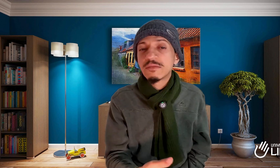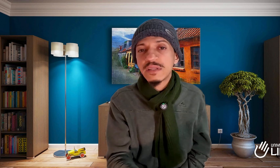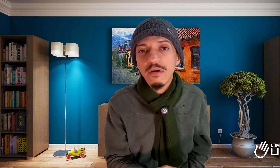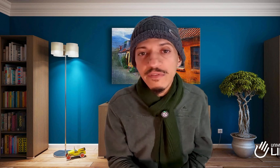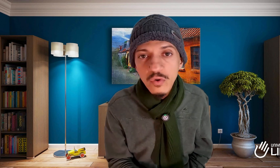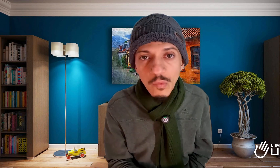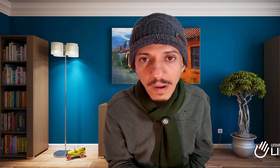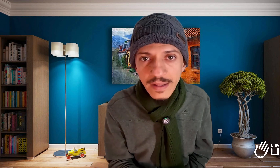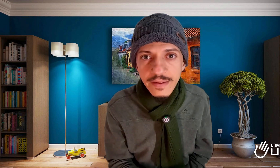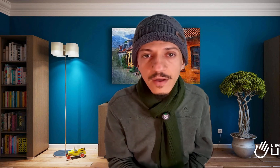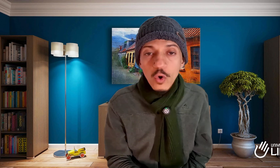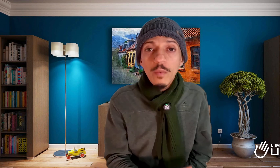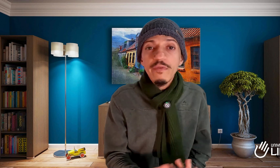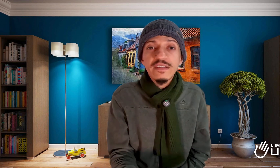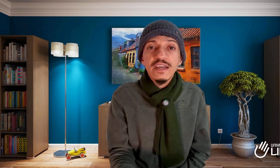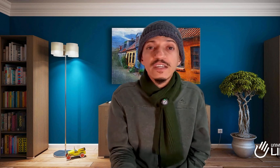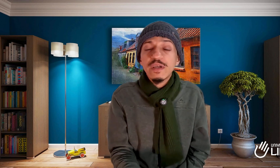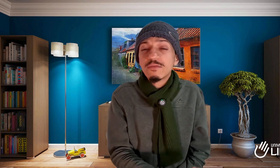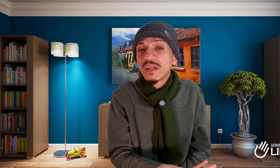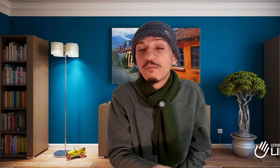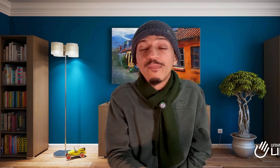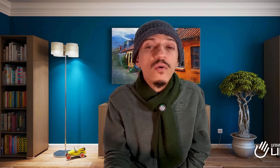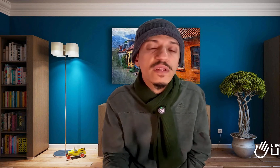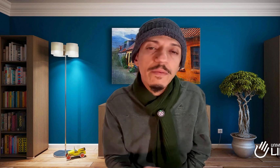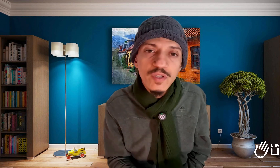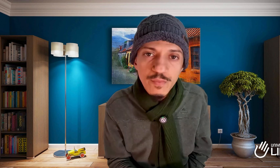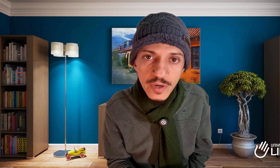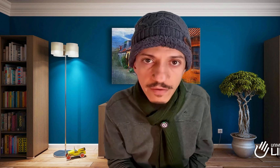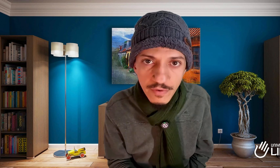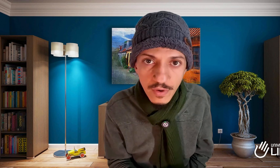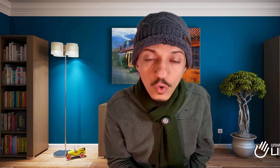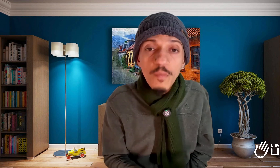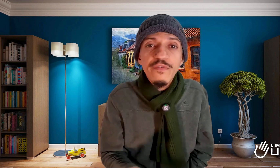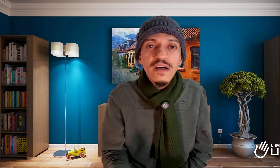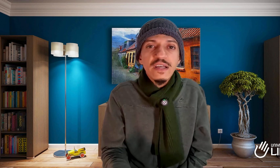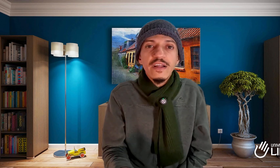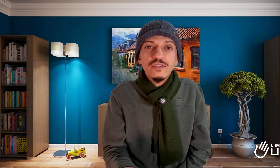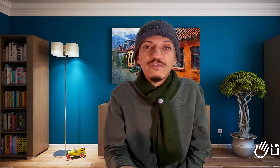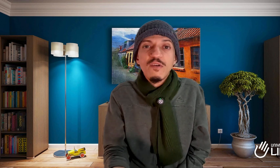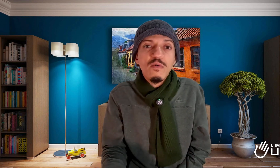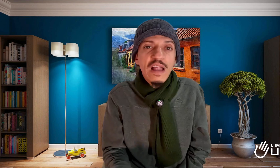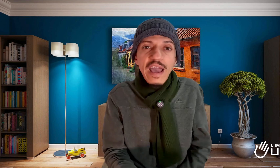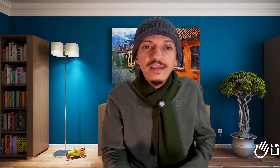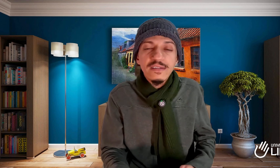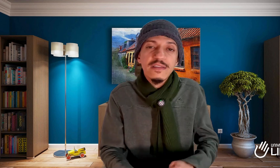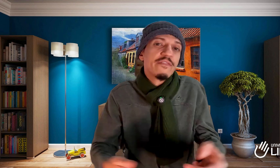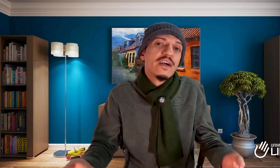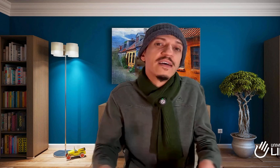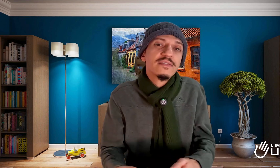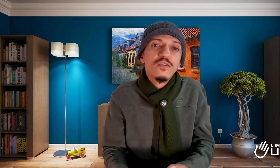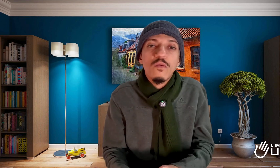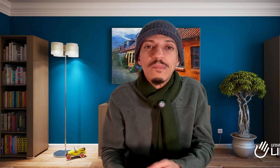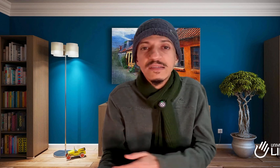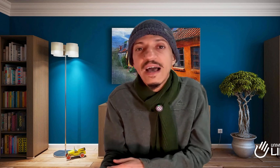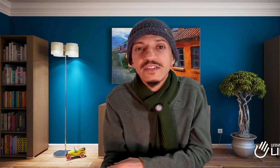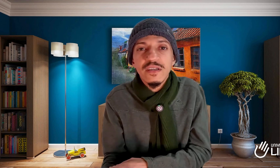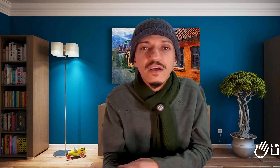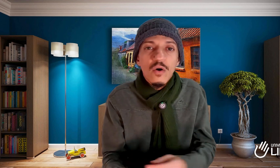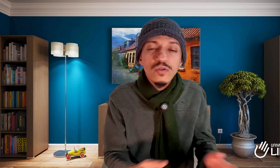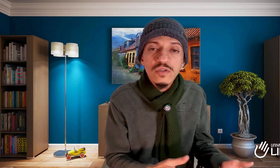uma vida ocupada? Como fazer isso mesmo tendo pouco tempo disponível? Como fazer isso de forma online, sem ter que ficar gastando com passagem ou